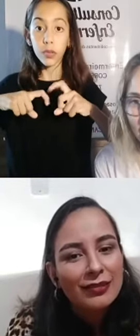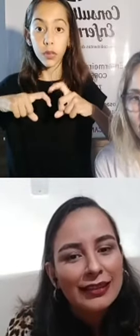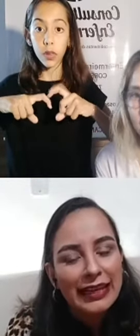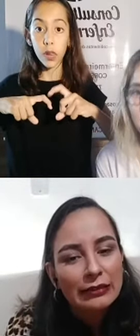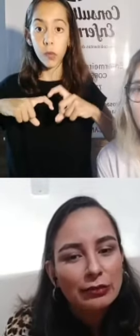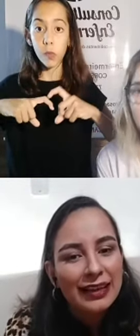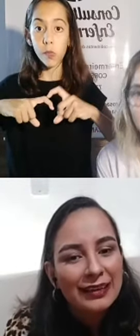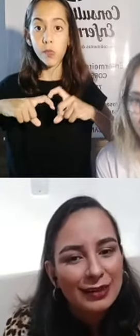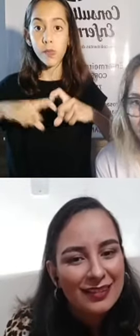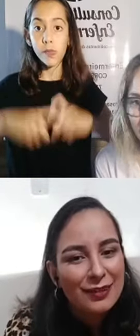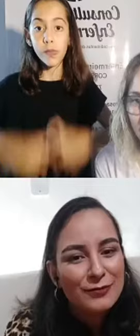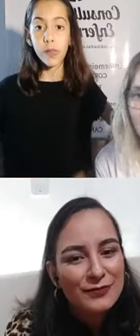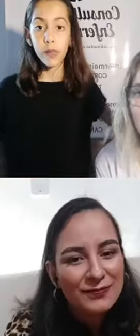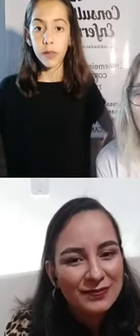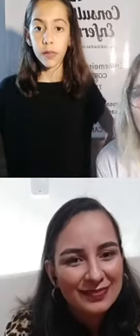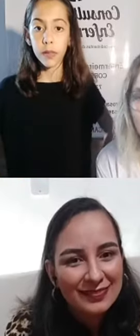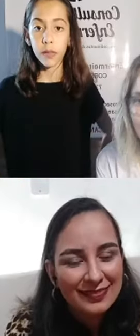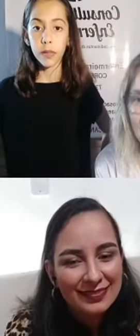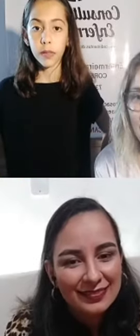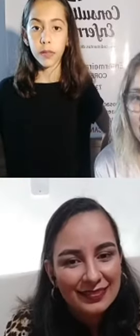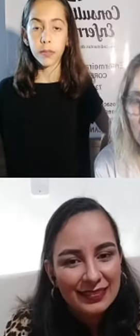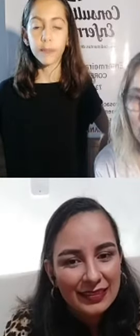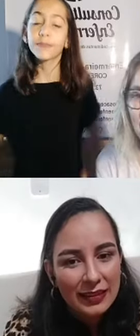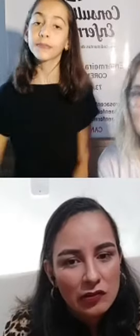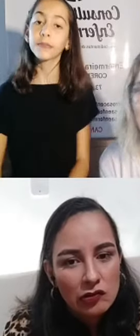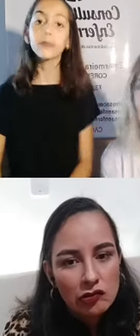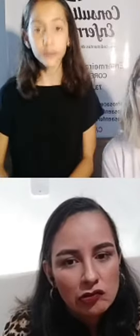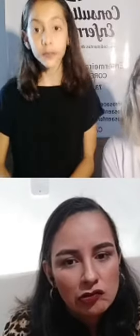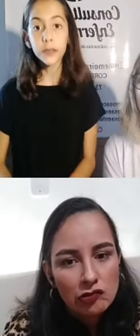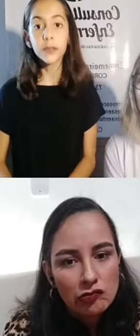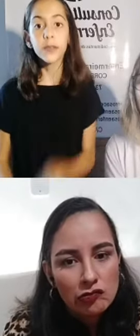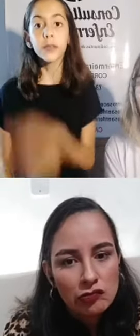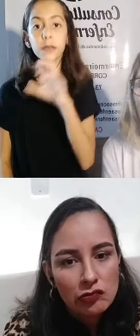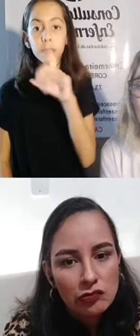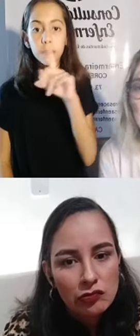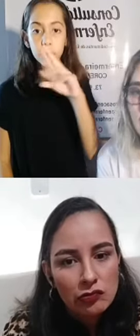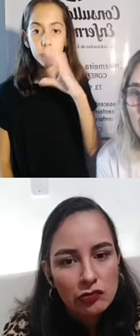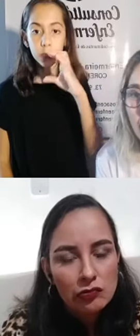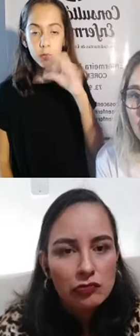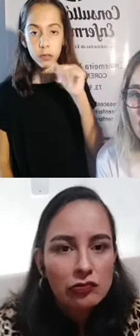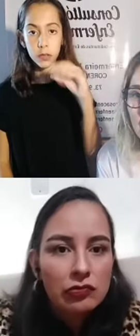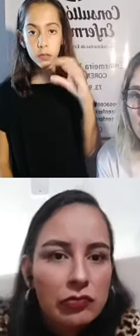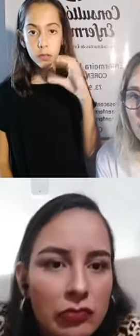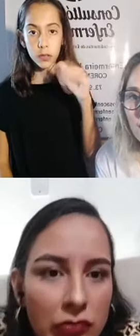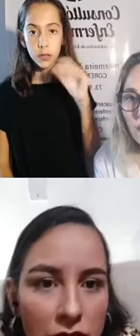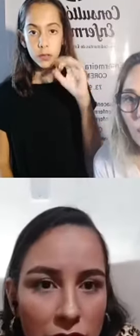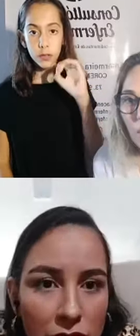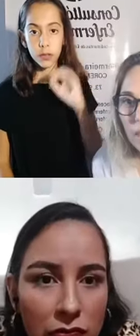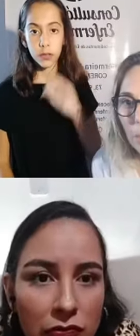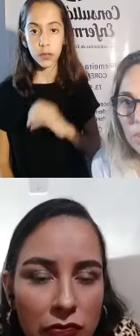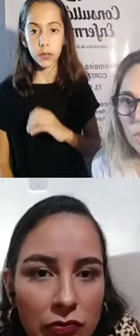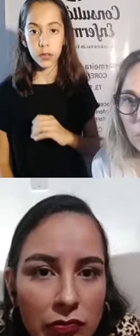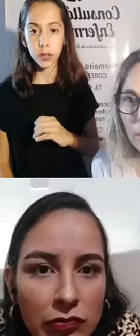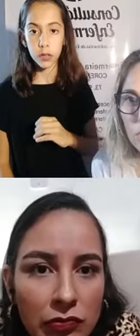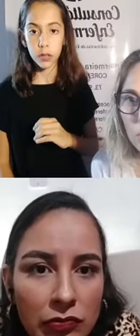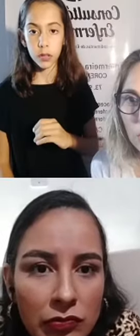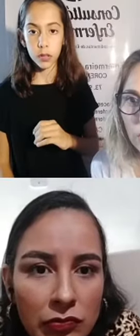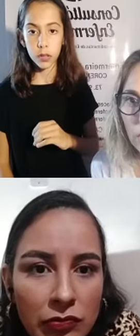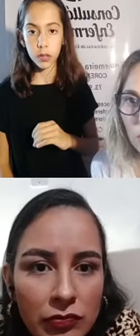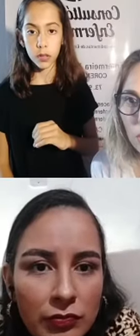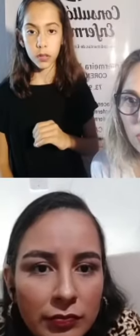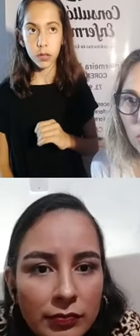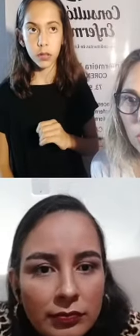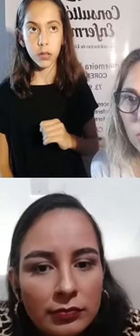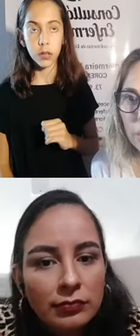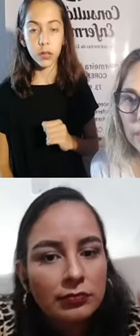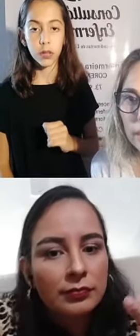sentimento dentro da educação. Exatamente. Darluce, querida, antes da gente, alguém está pedindo para diminuir